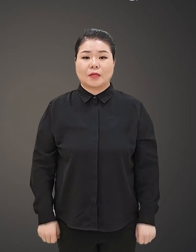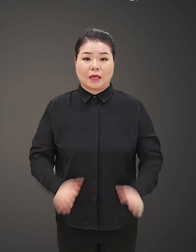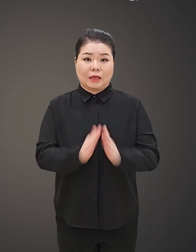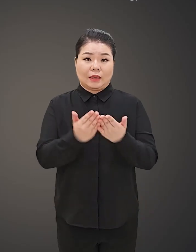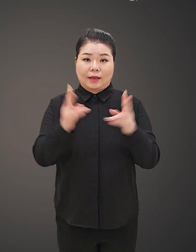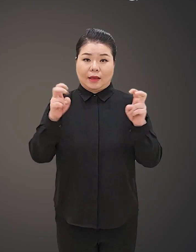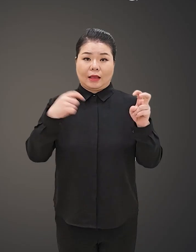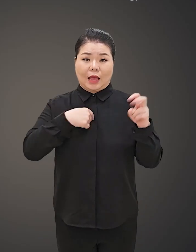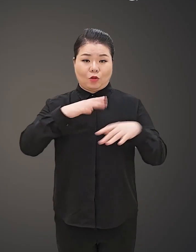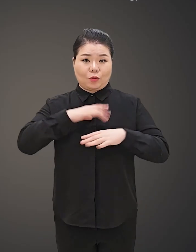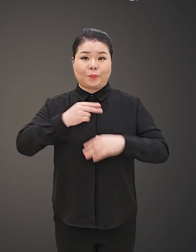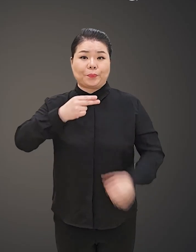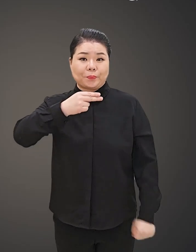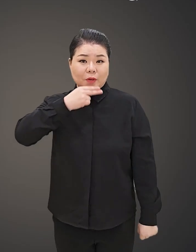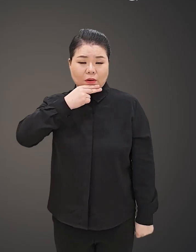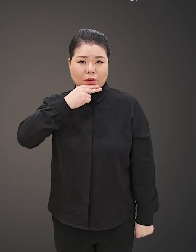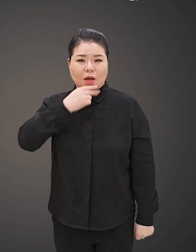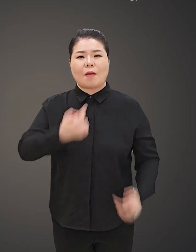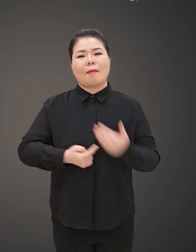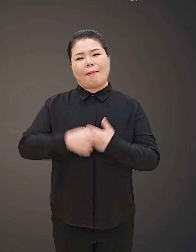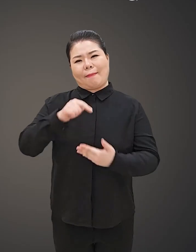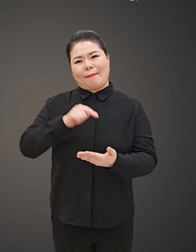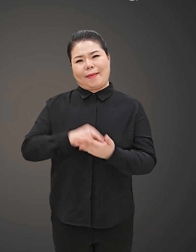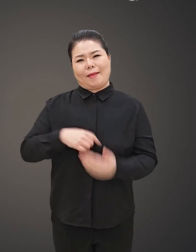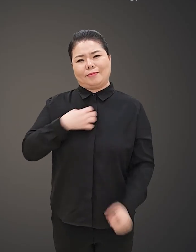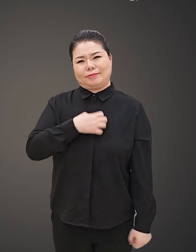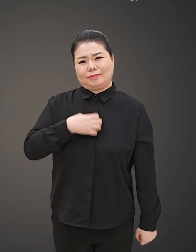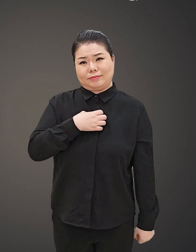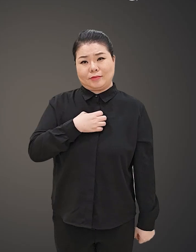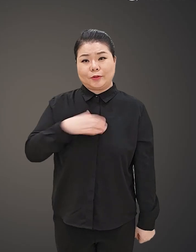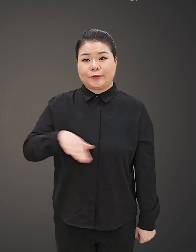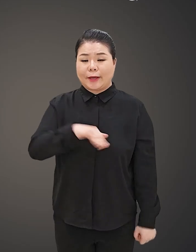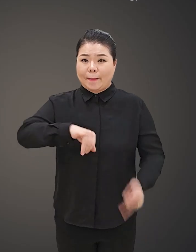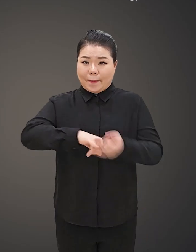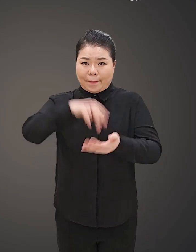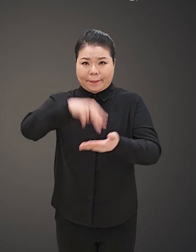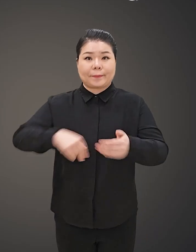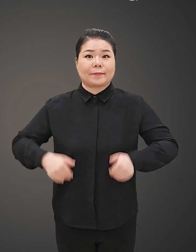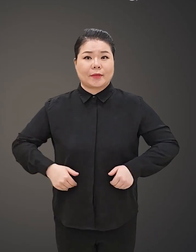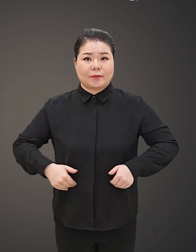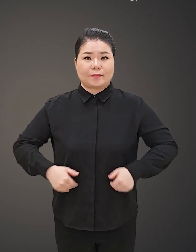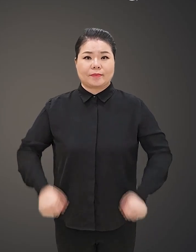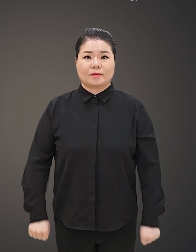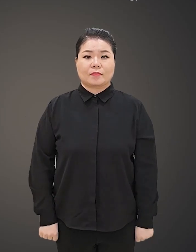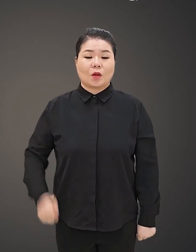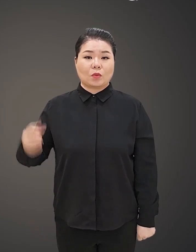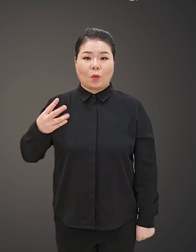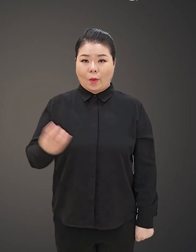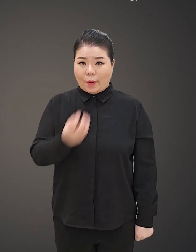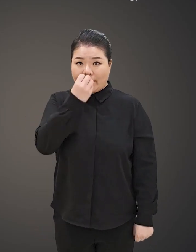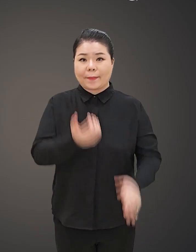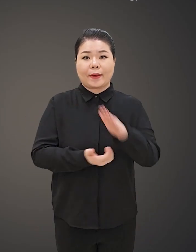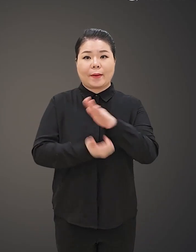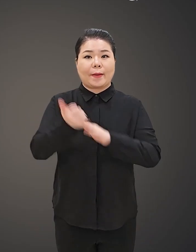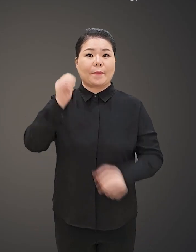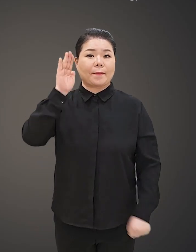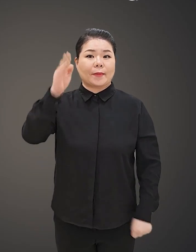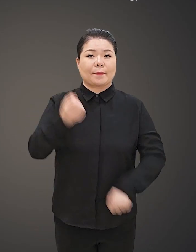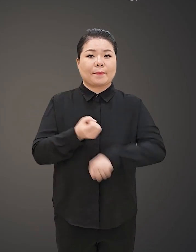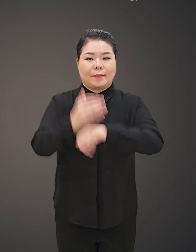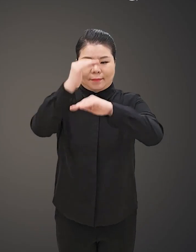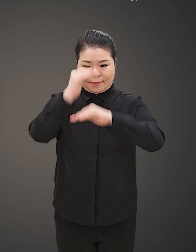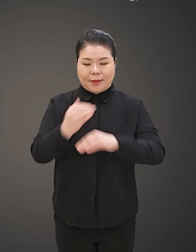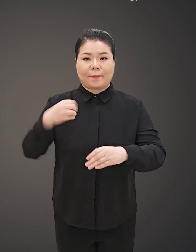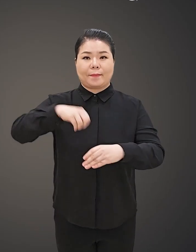난 두렵지 않아요는 가슴 아프지만 우리가 두 눈 부릅뜨고 꼭 보아야 하는 이야기다. 또한 거룩한 희망과 미래를